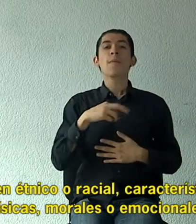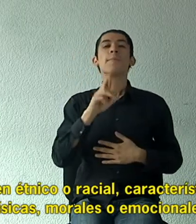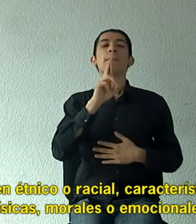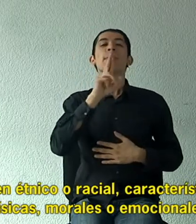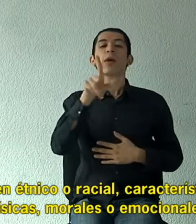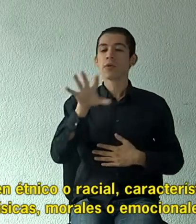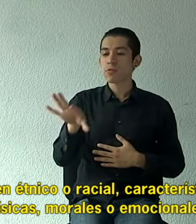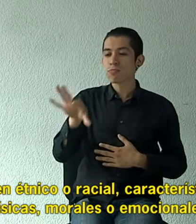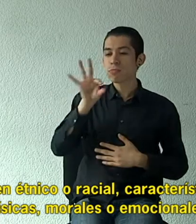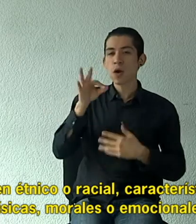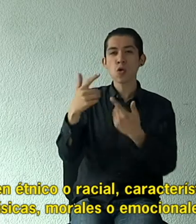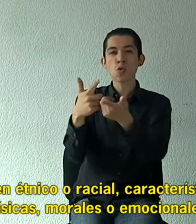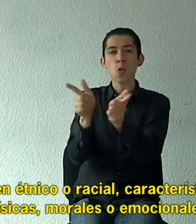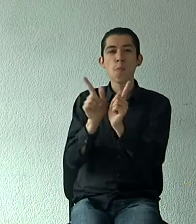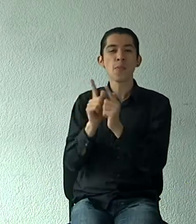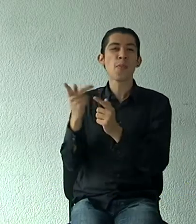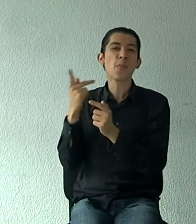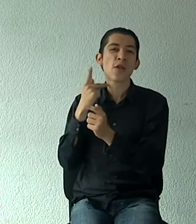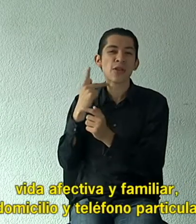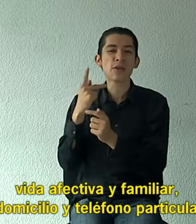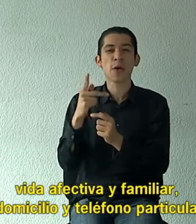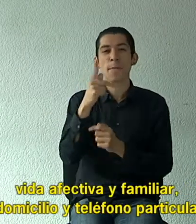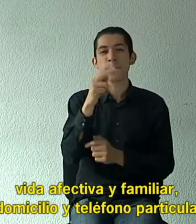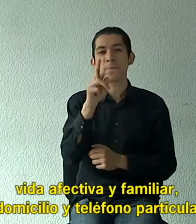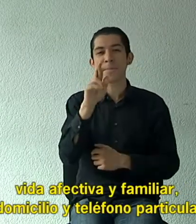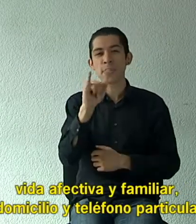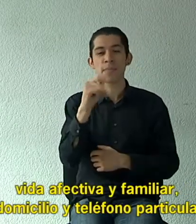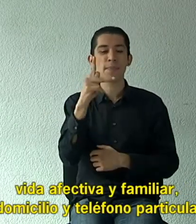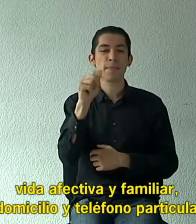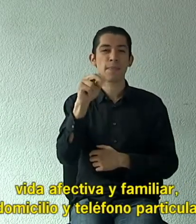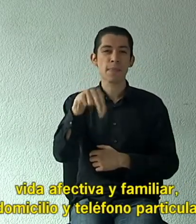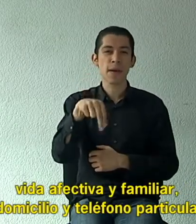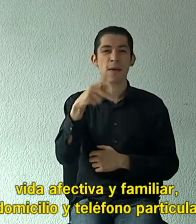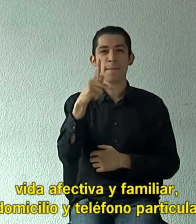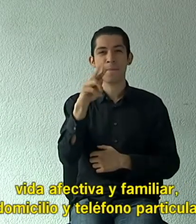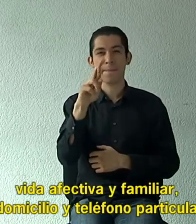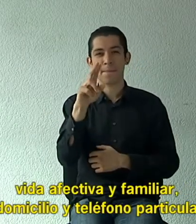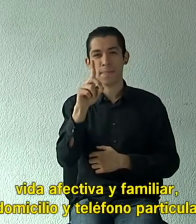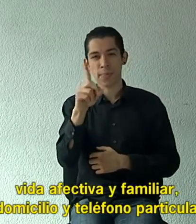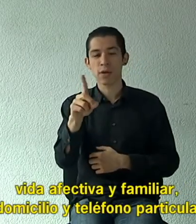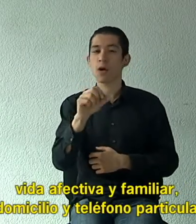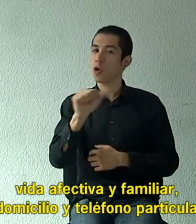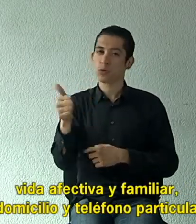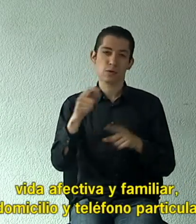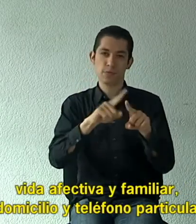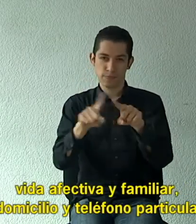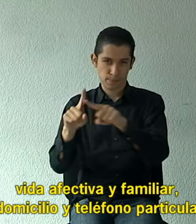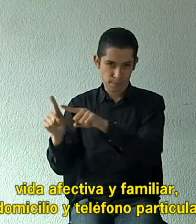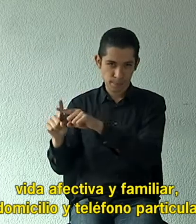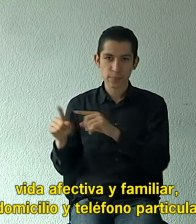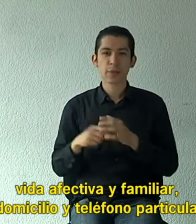o emocionales vida afectiva y familiar domicilio y teléfono particular